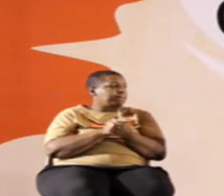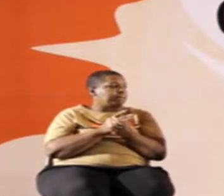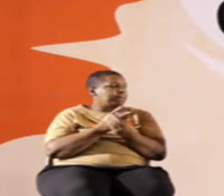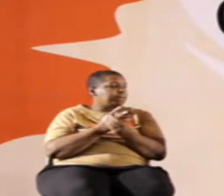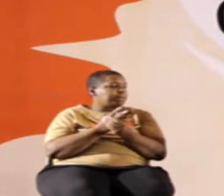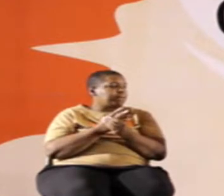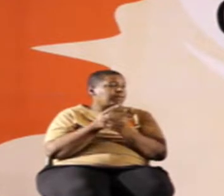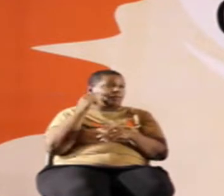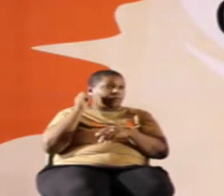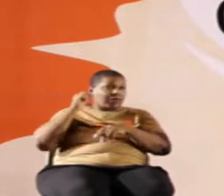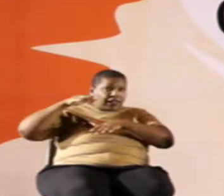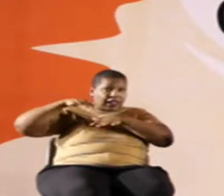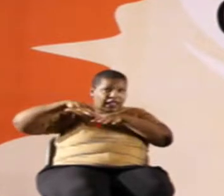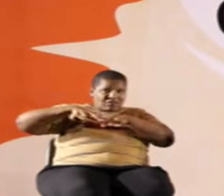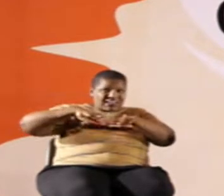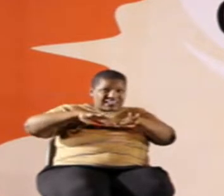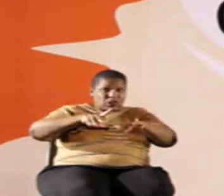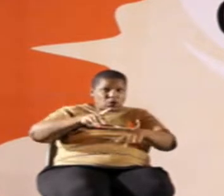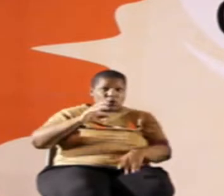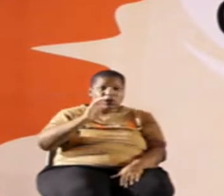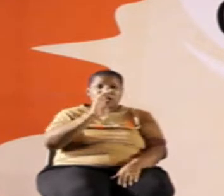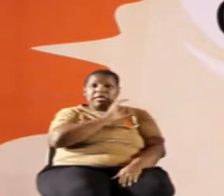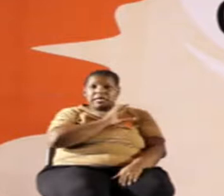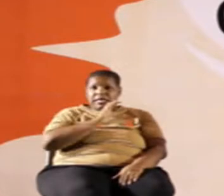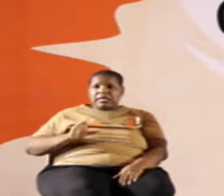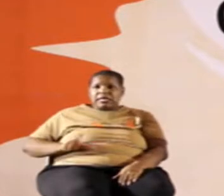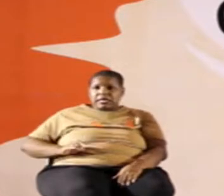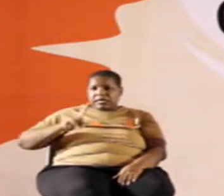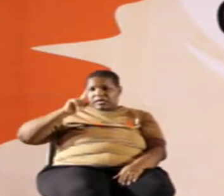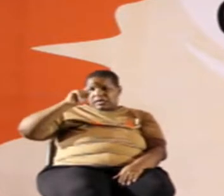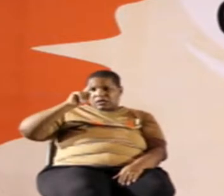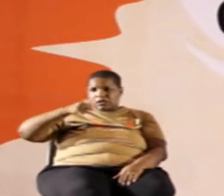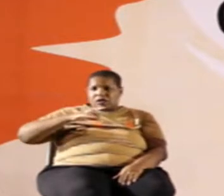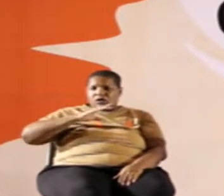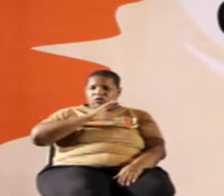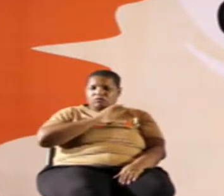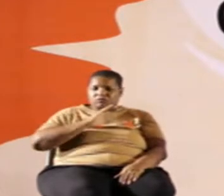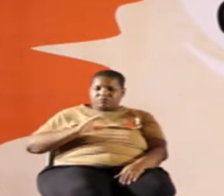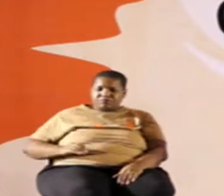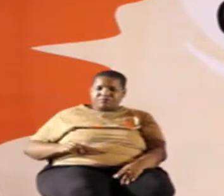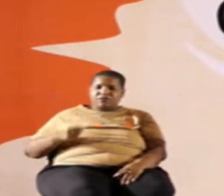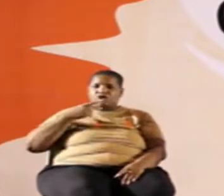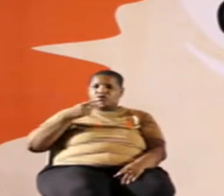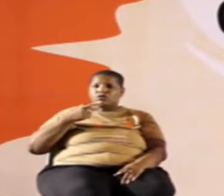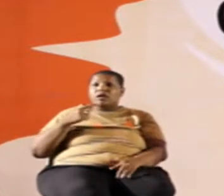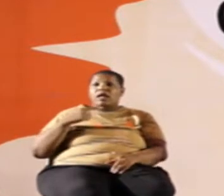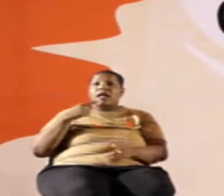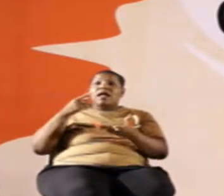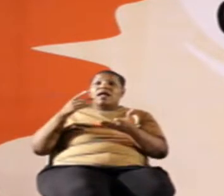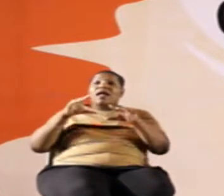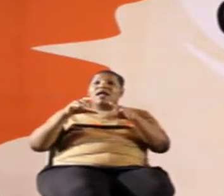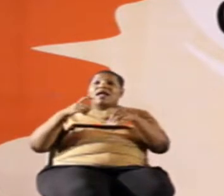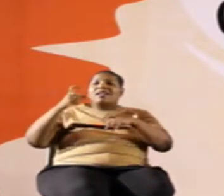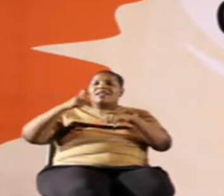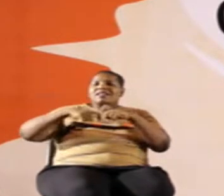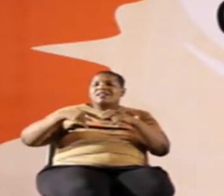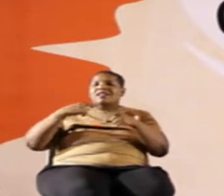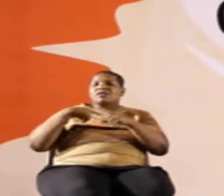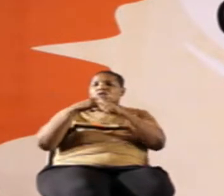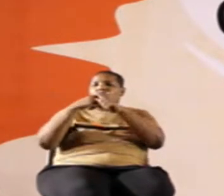A invasão cristã, a colonização cristã, a classificação cristã do sexo como